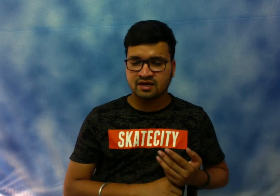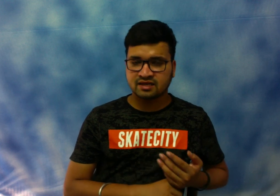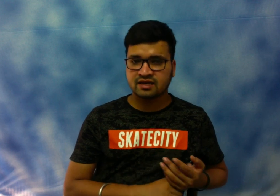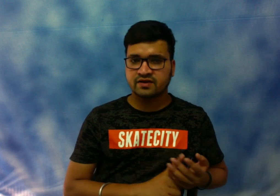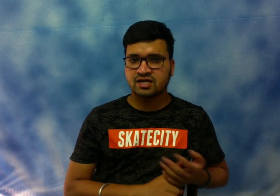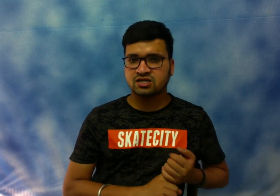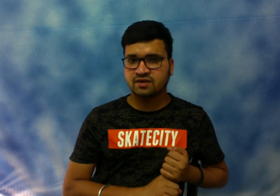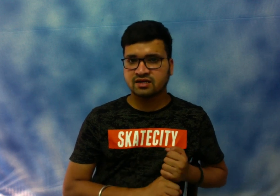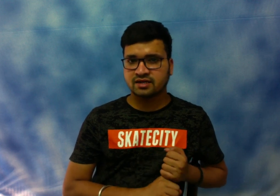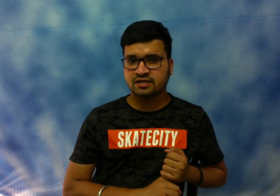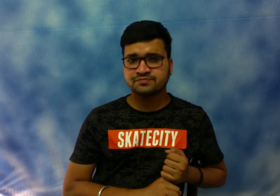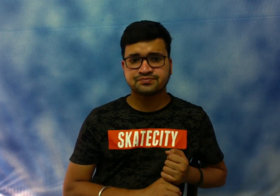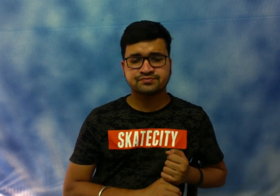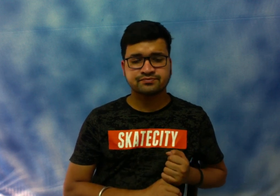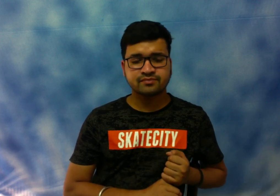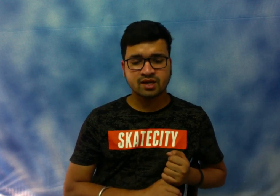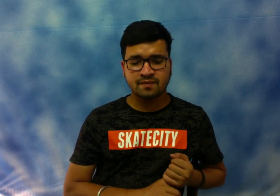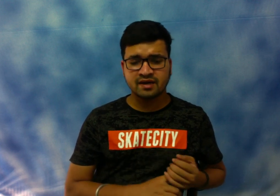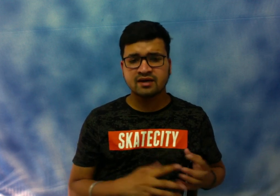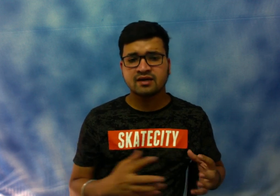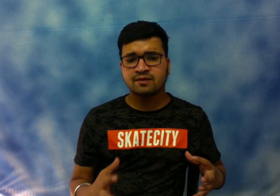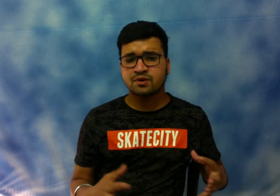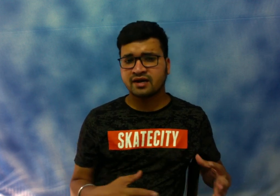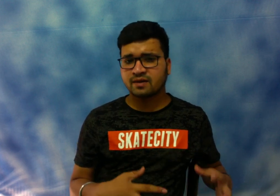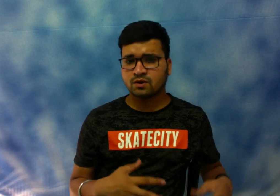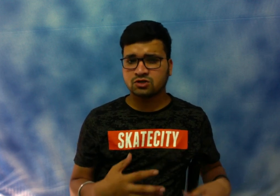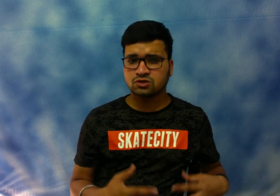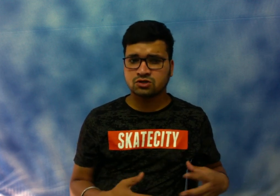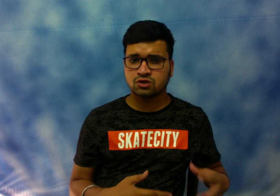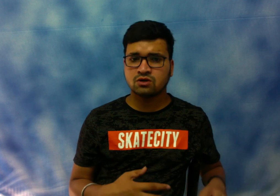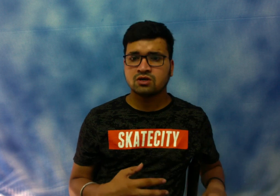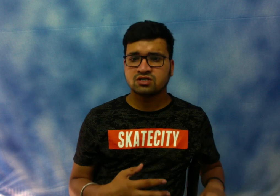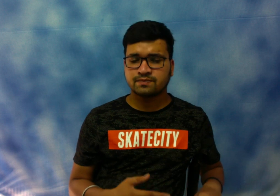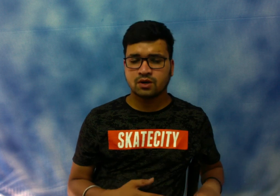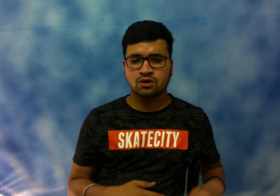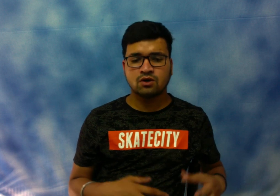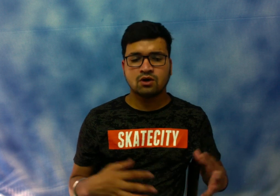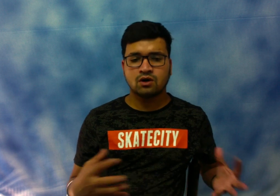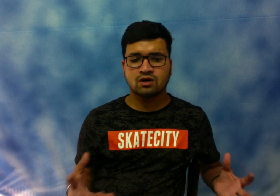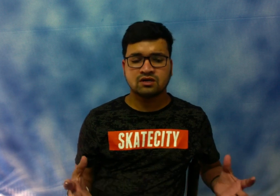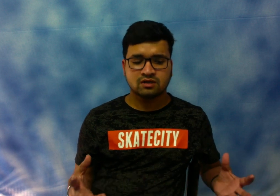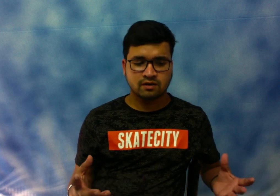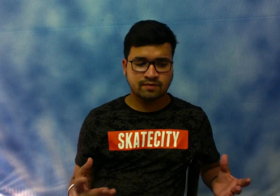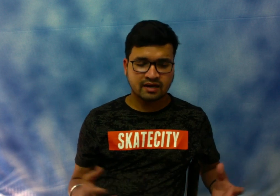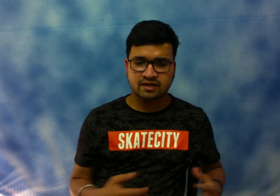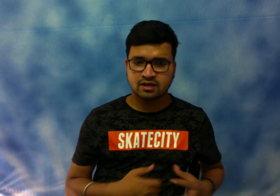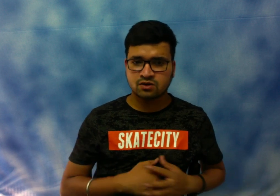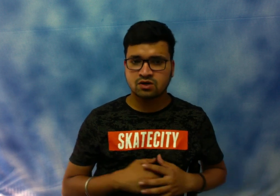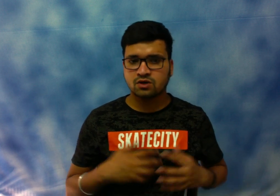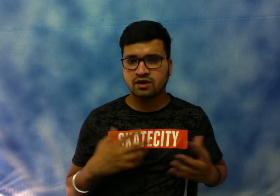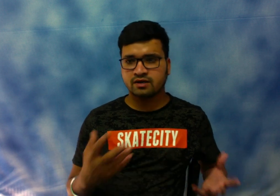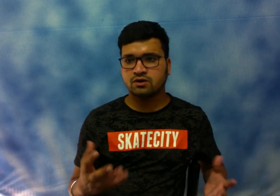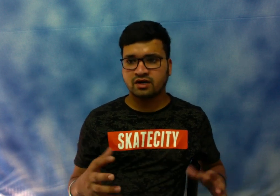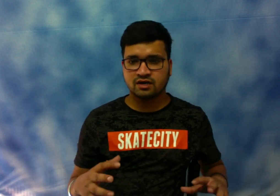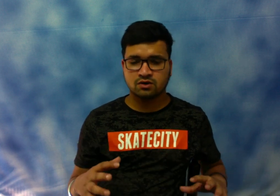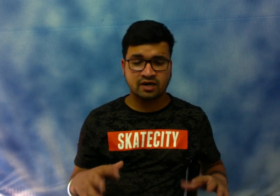रहते हैं या वृद्धाश्रम में रहते हैं, अपने पुराने कपड़ों जूतों चप्पलों और ब्लैंकेट्स के थ्रू डोनेट